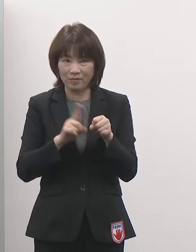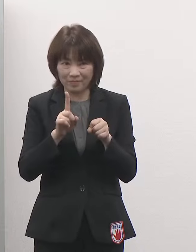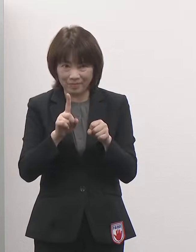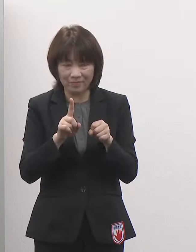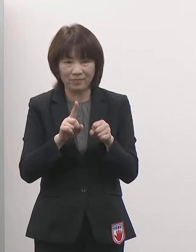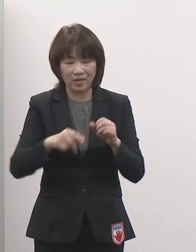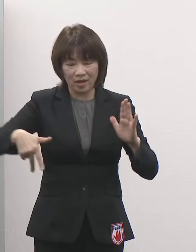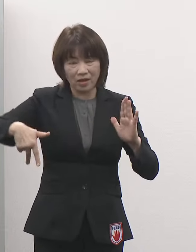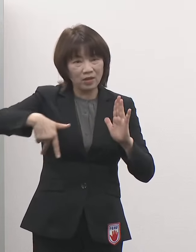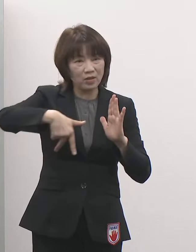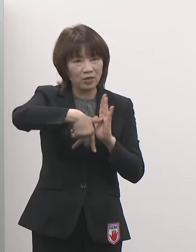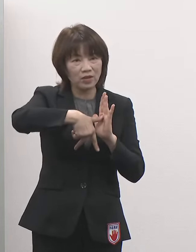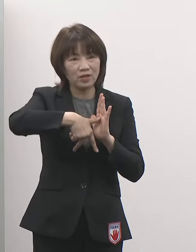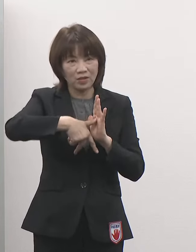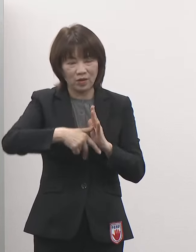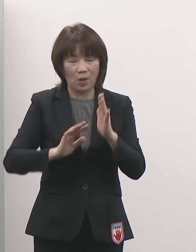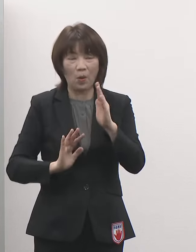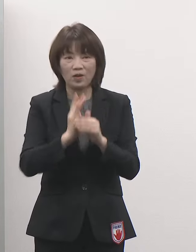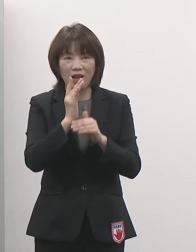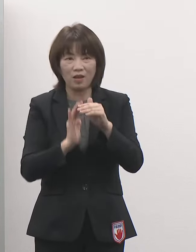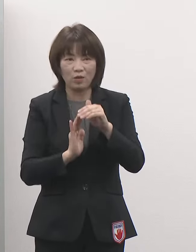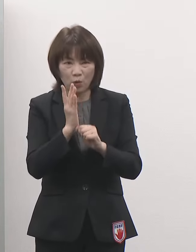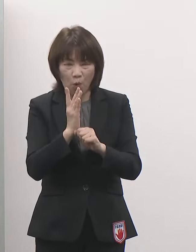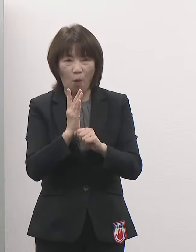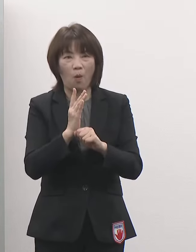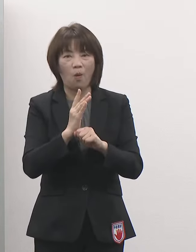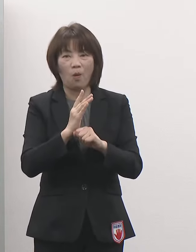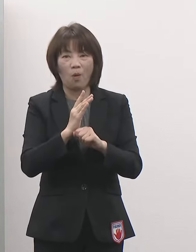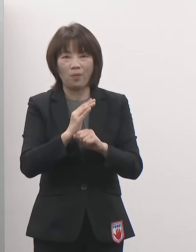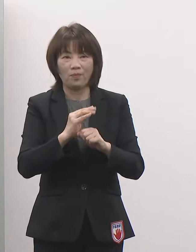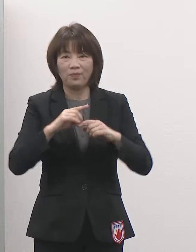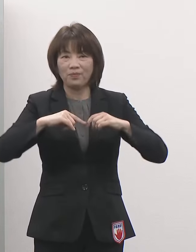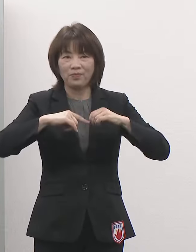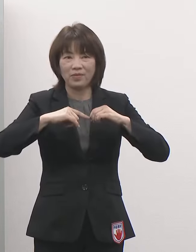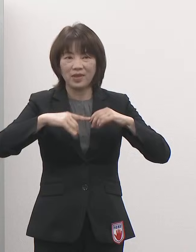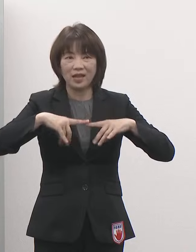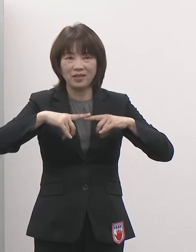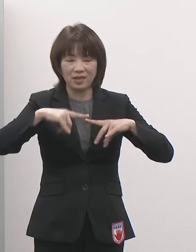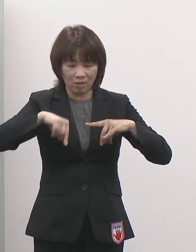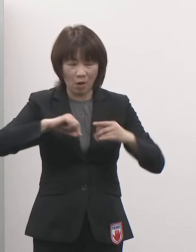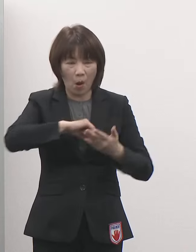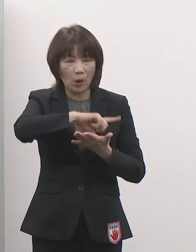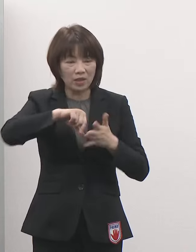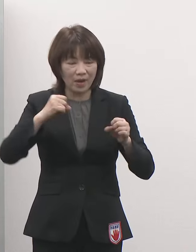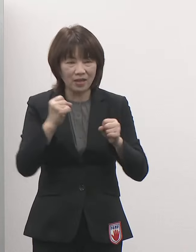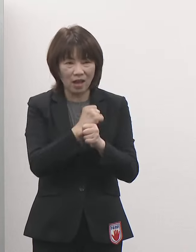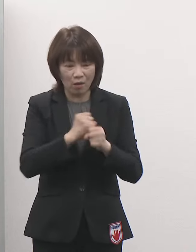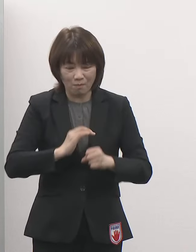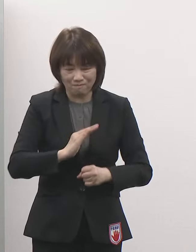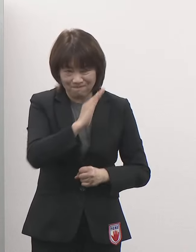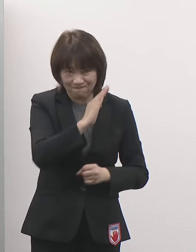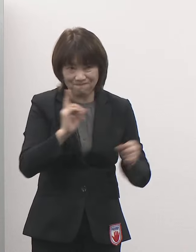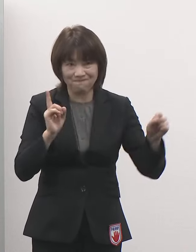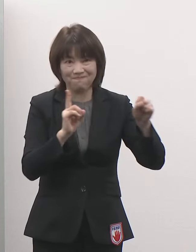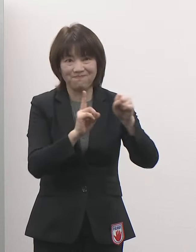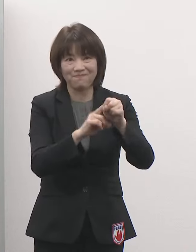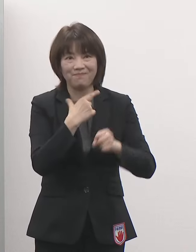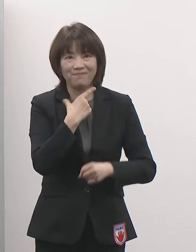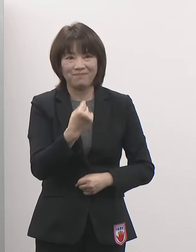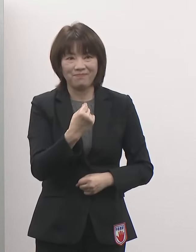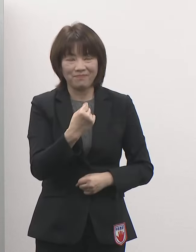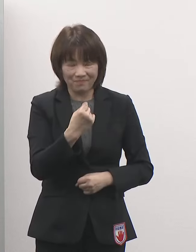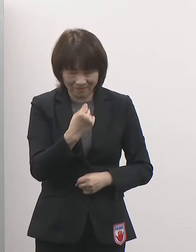この水素燃料電池関連産業の地場産業化を目指していきたいと、思います。まあ、そこに向けてですね、取り組み